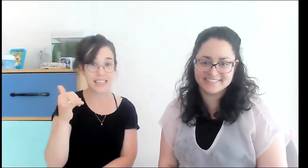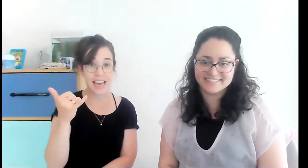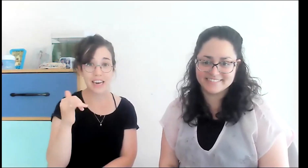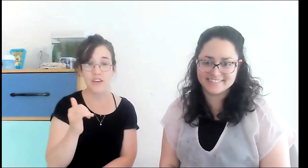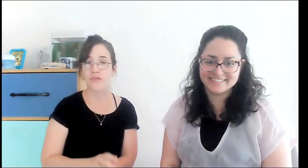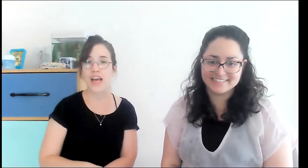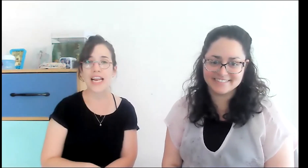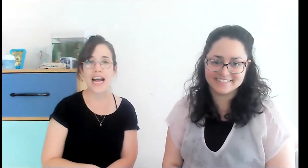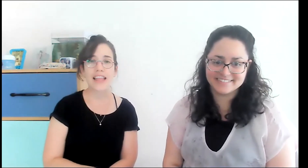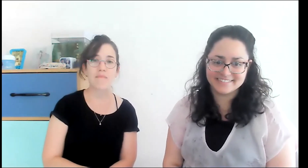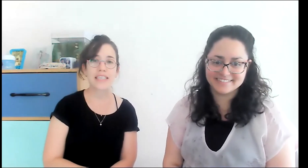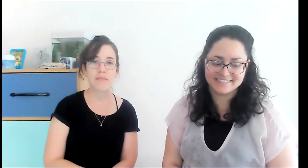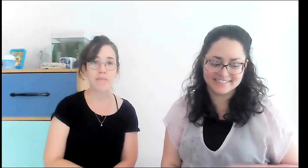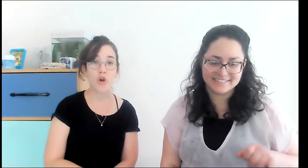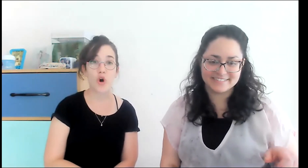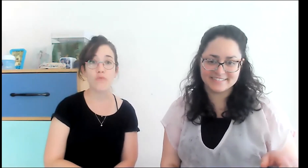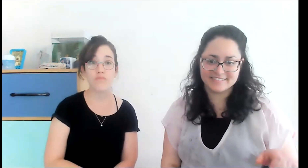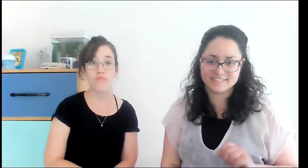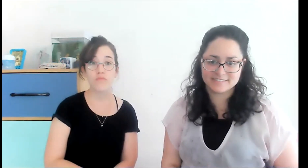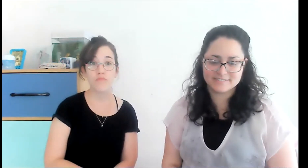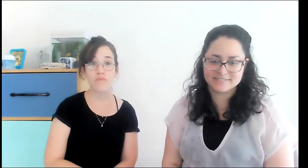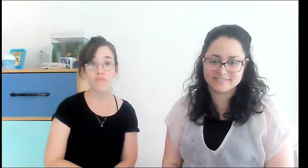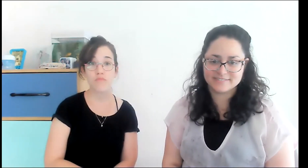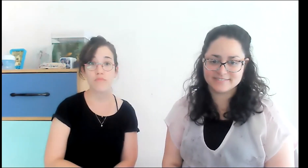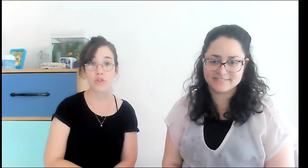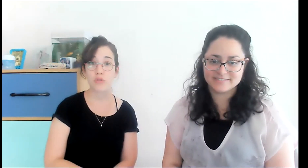כן. ואיך לדעתכם מסמנים לא? מישהו יודע?